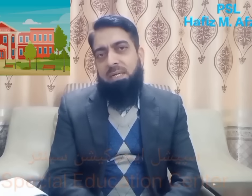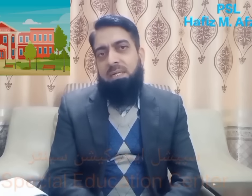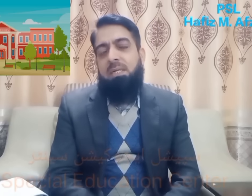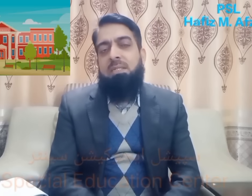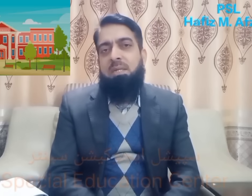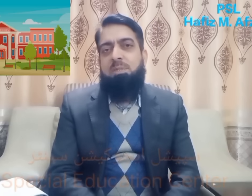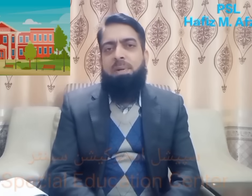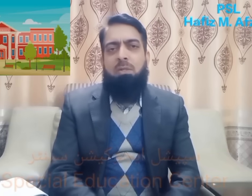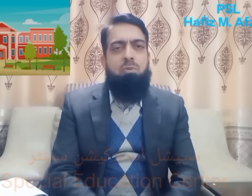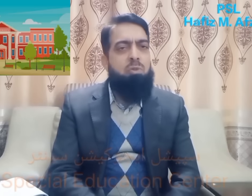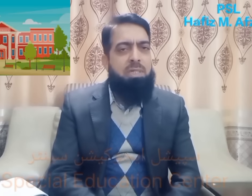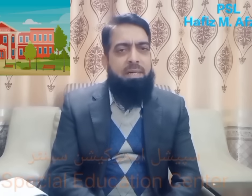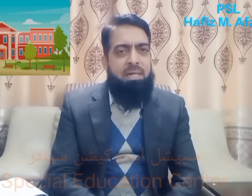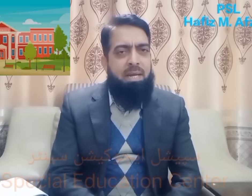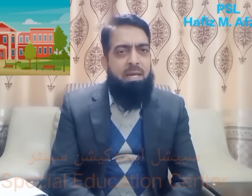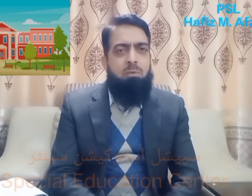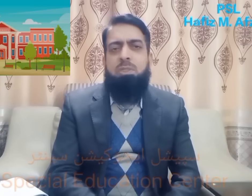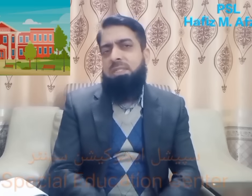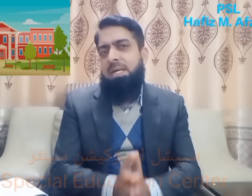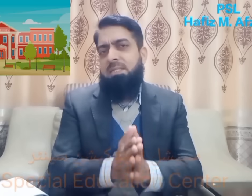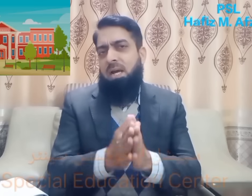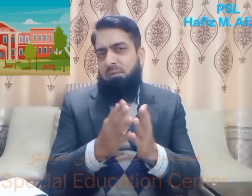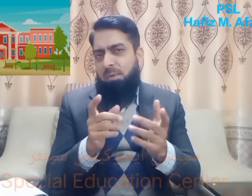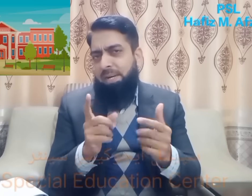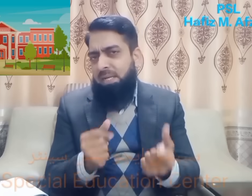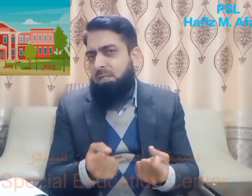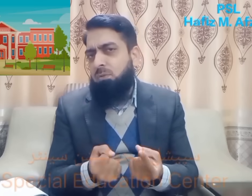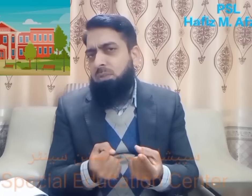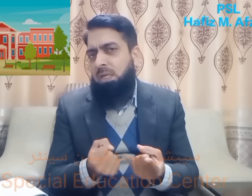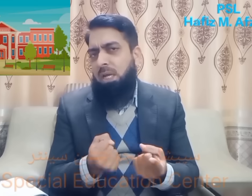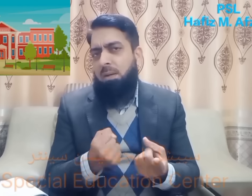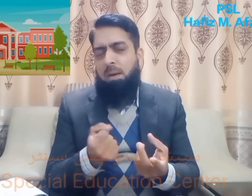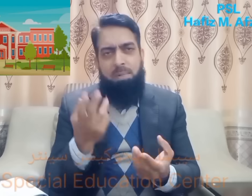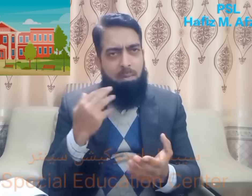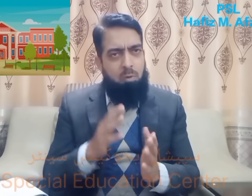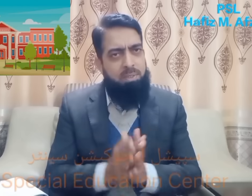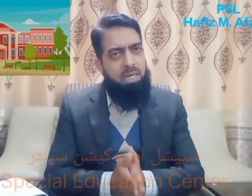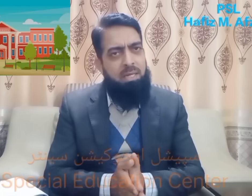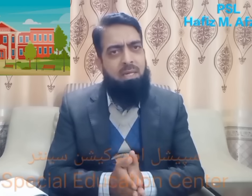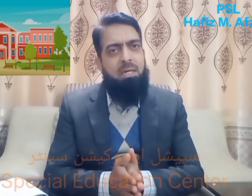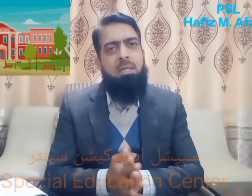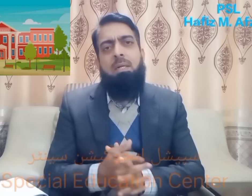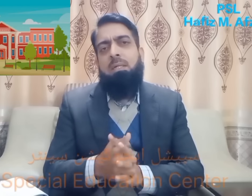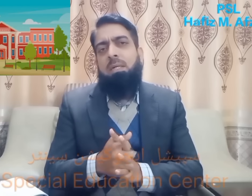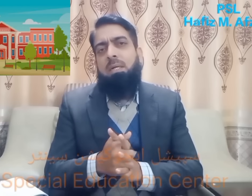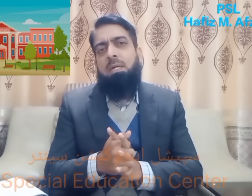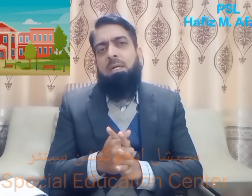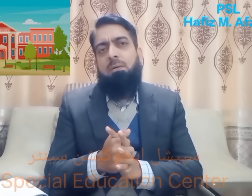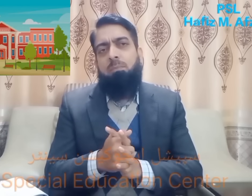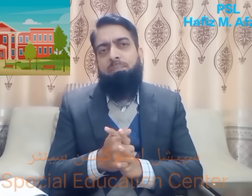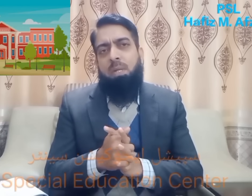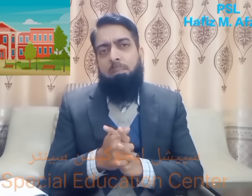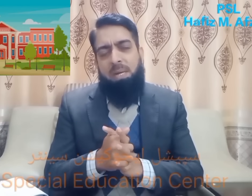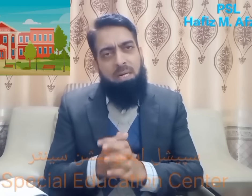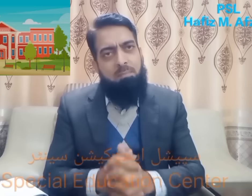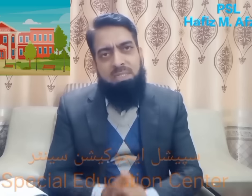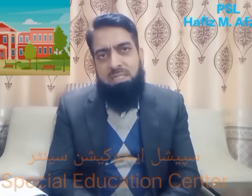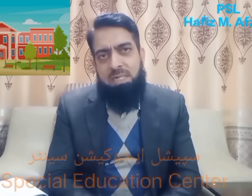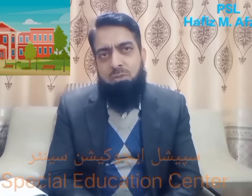करेंगे? सबसे पहले तो जो सेंटर है, कुछ साइंस अल्फाबेटिकली होते हैं, हमने आपको बताया था कि पहले हम डिस्कस कर